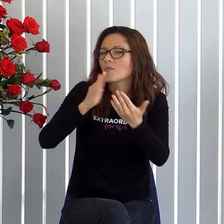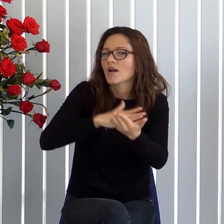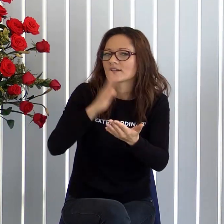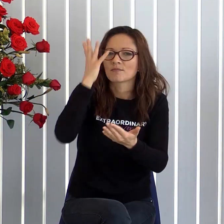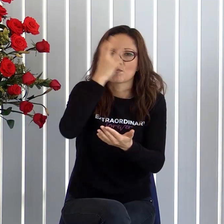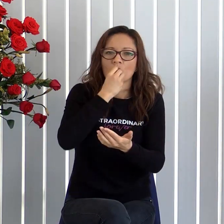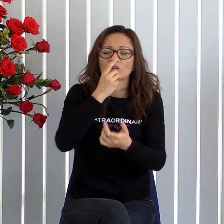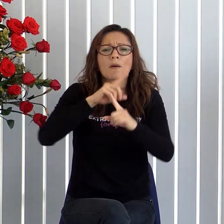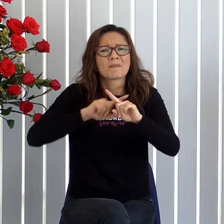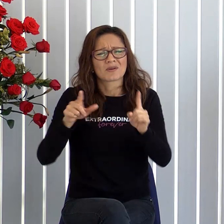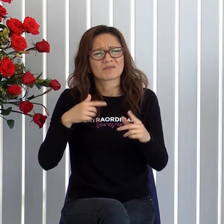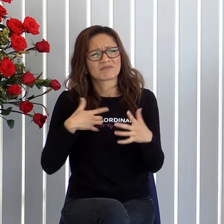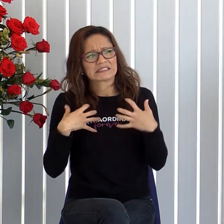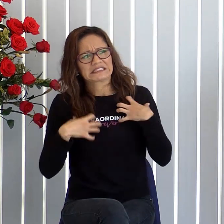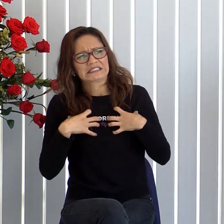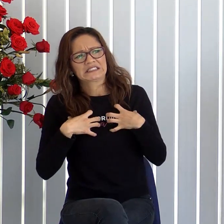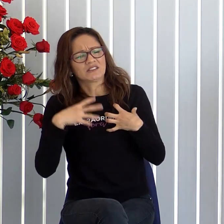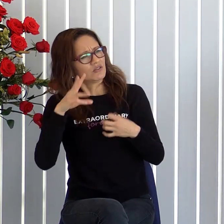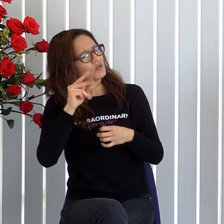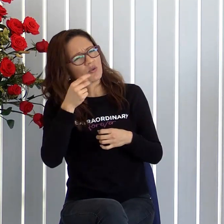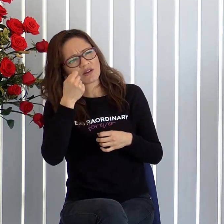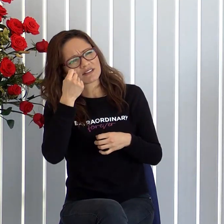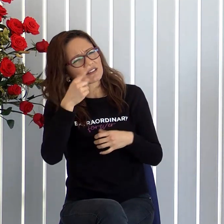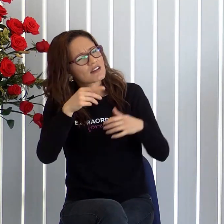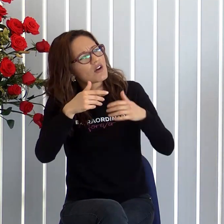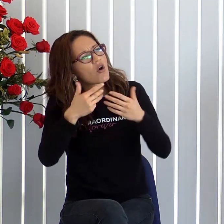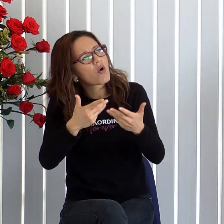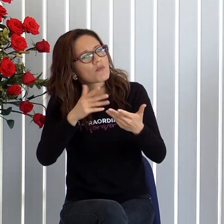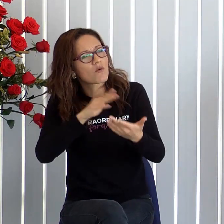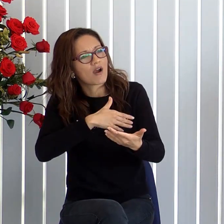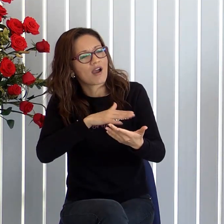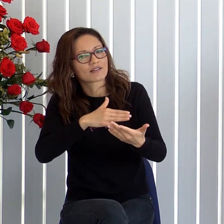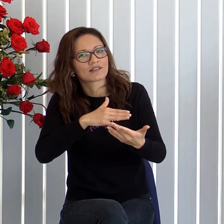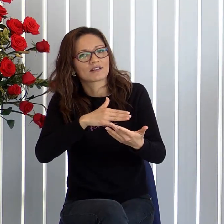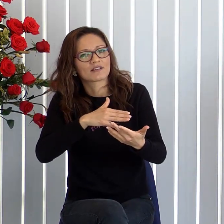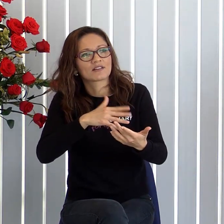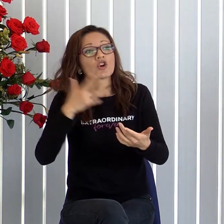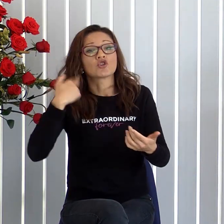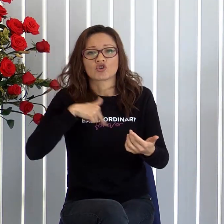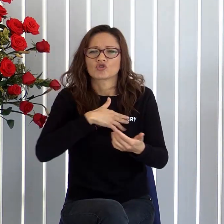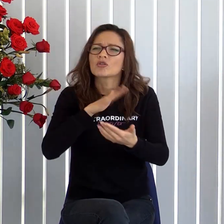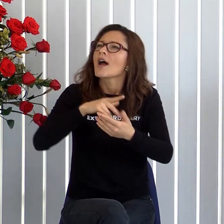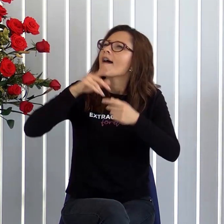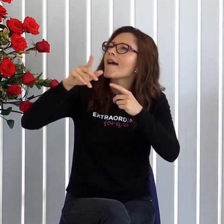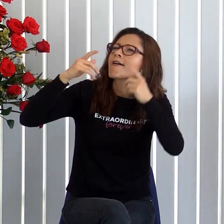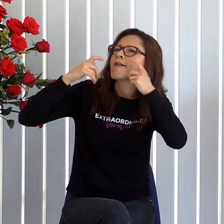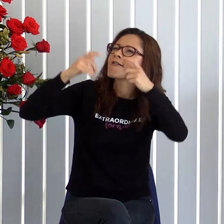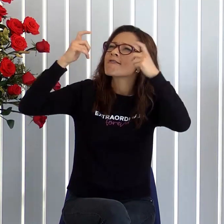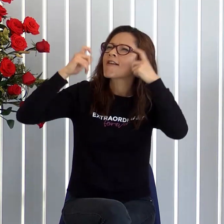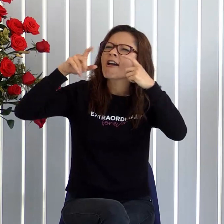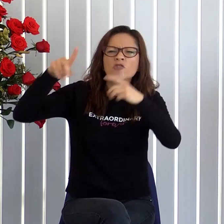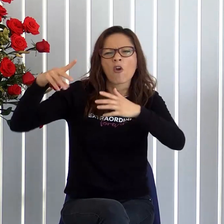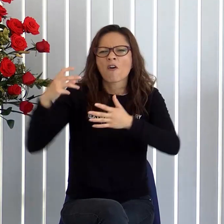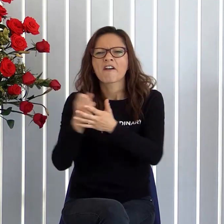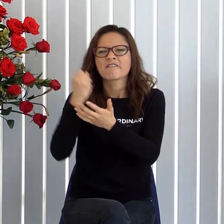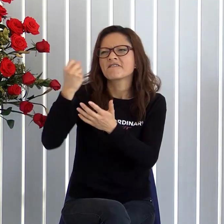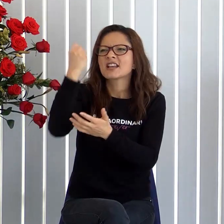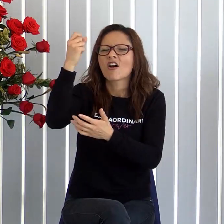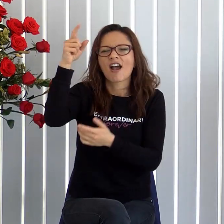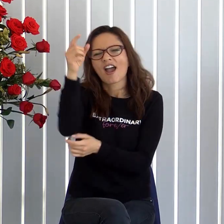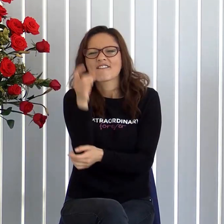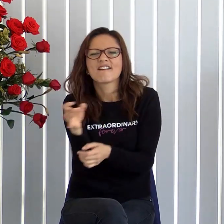que me asusta es que nosotros no estamos entendiendo lo que cantamos. Porque nosotros cantamos que Él es el Rey, que suya es la victoria, que